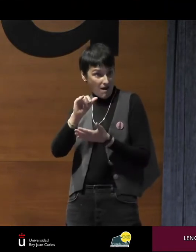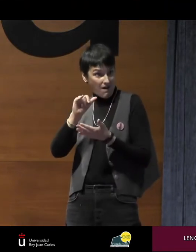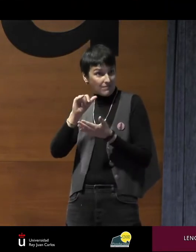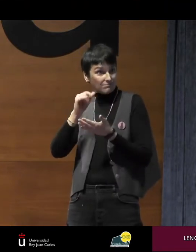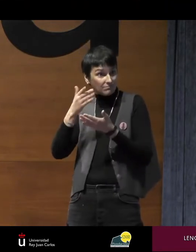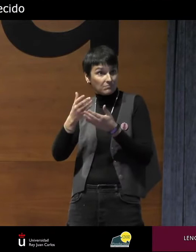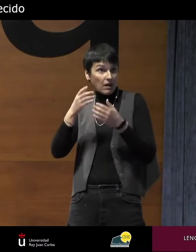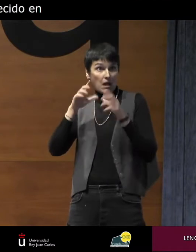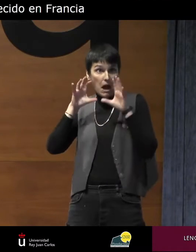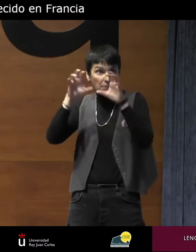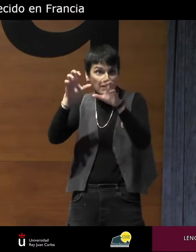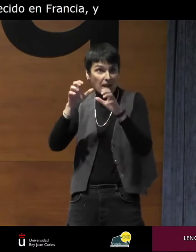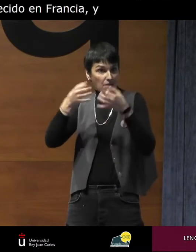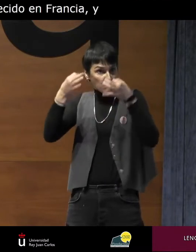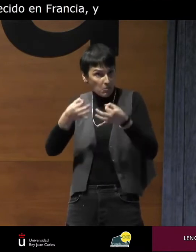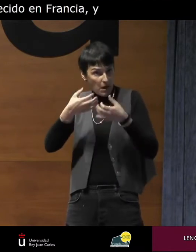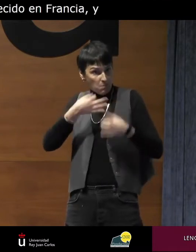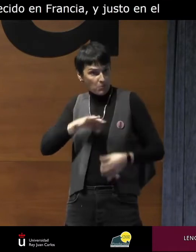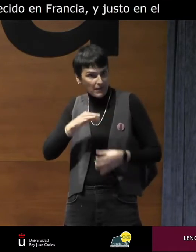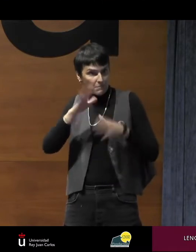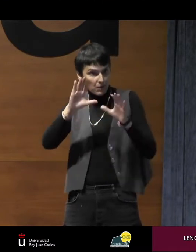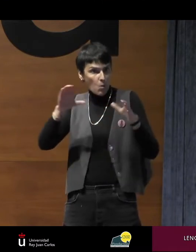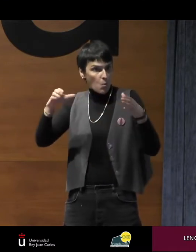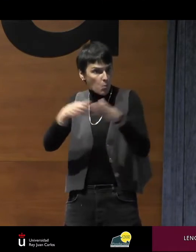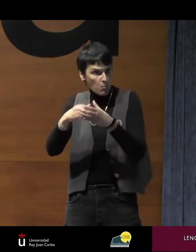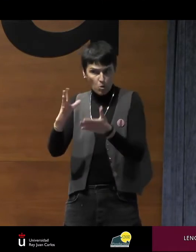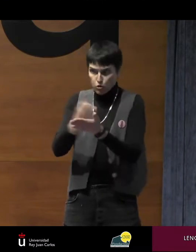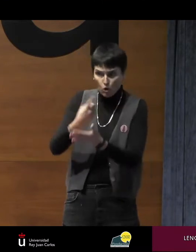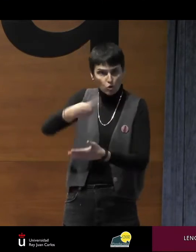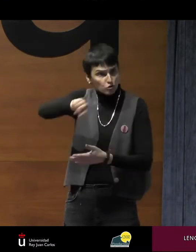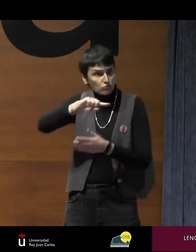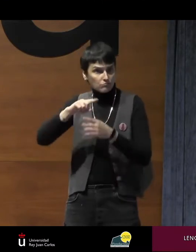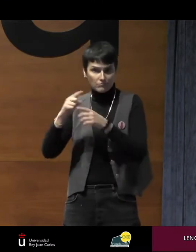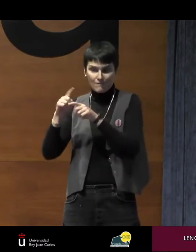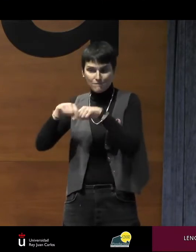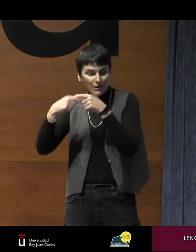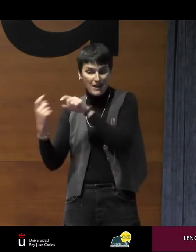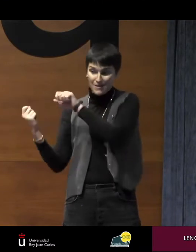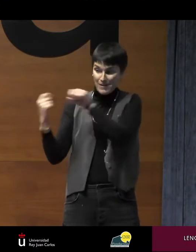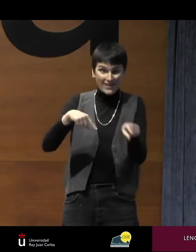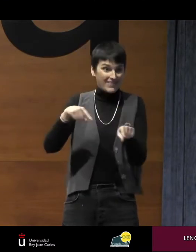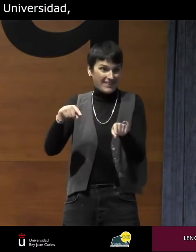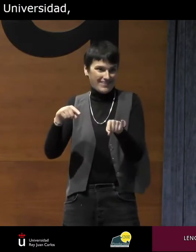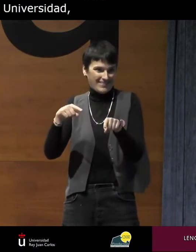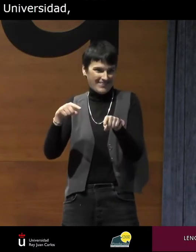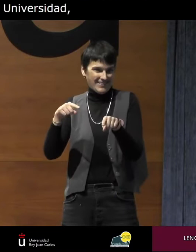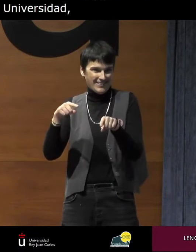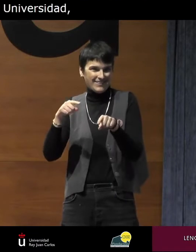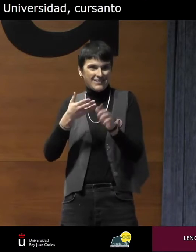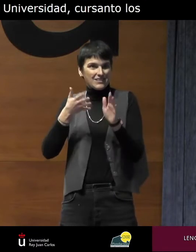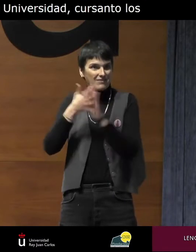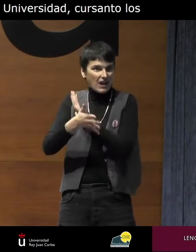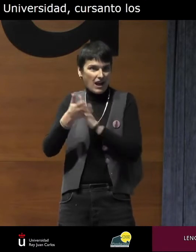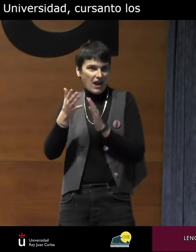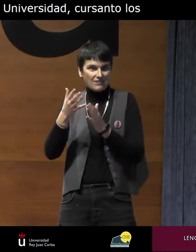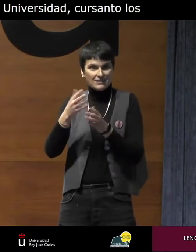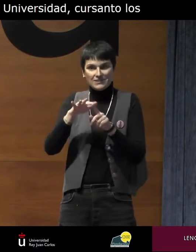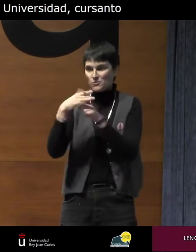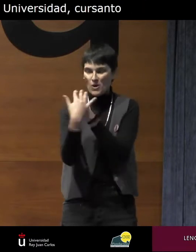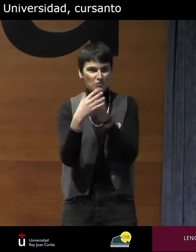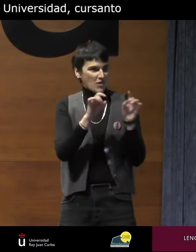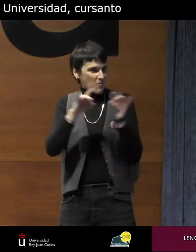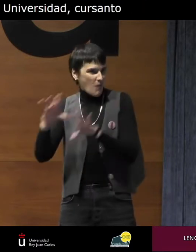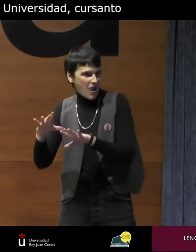de estar las dos en la universidad, cursando nuestros estudios, ella tuvo la oportunidad de participar en